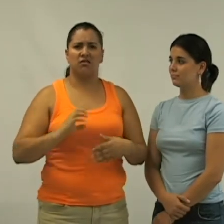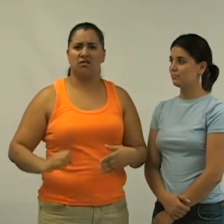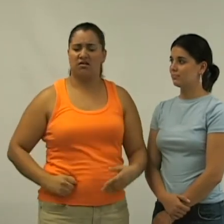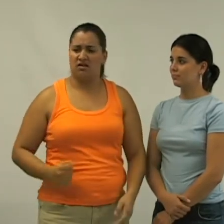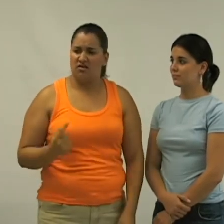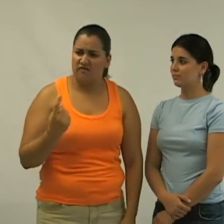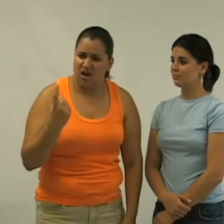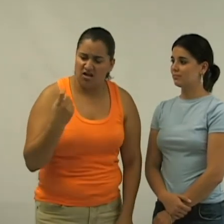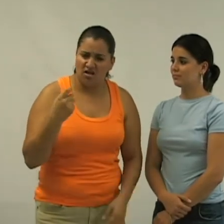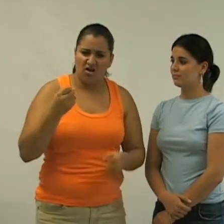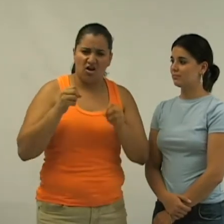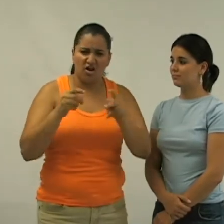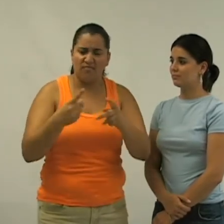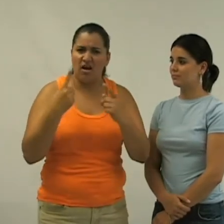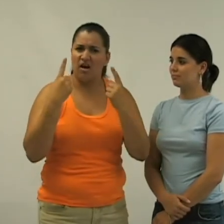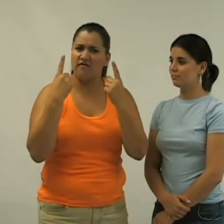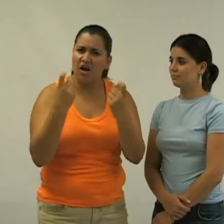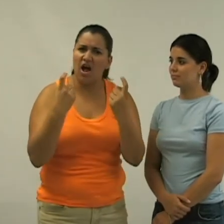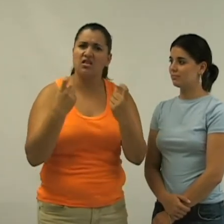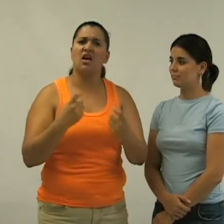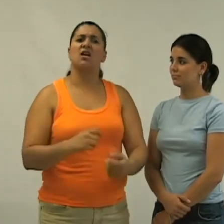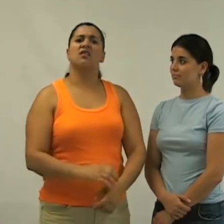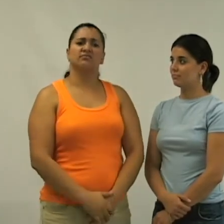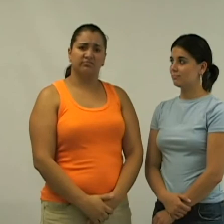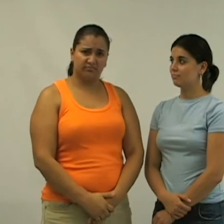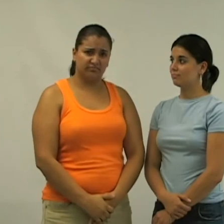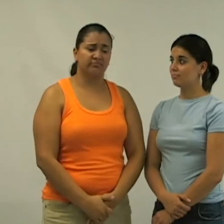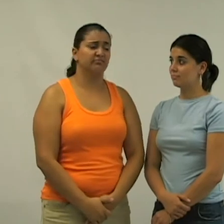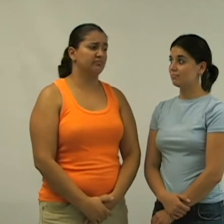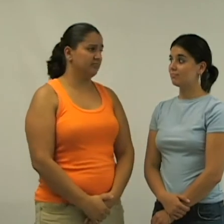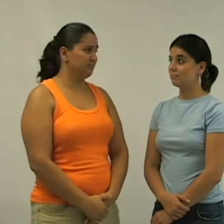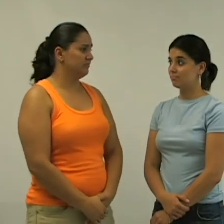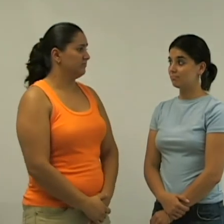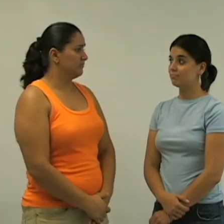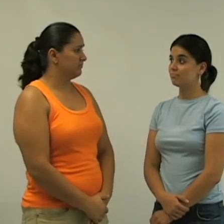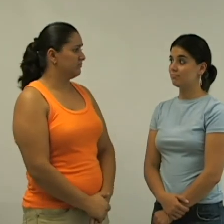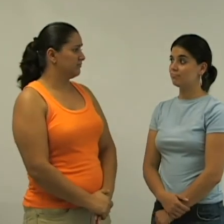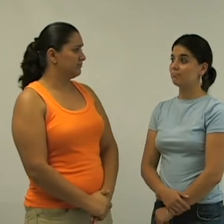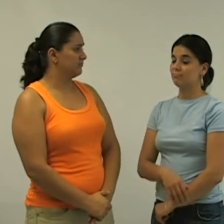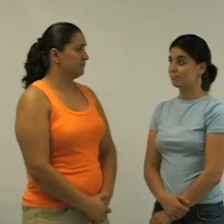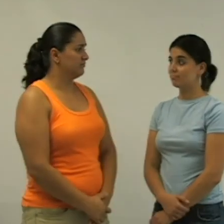generales. Y yo pensé en El Salvador, faltan oportunidades, de verdad faltan.